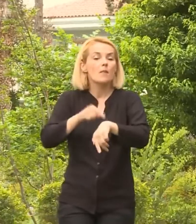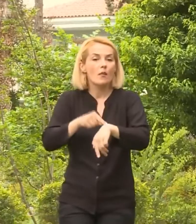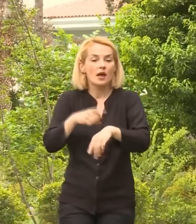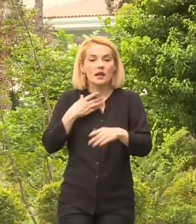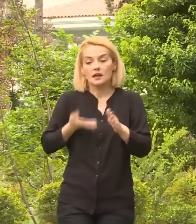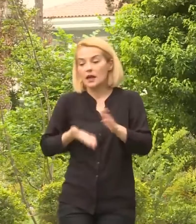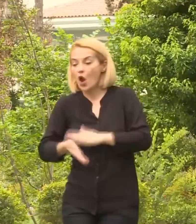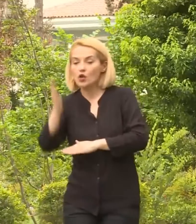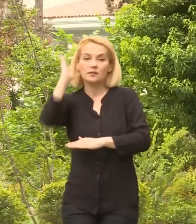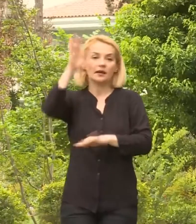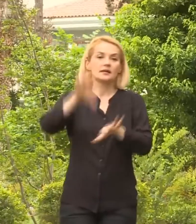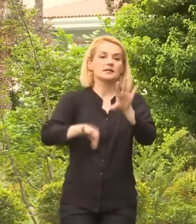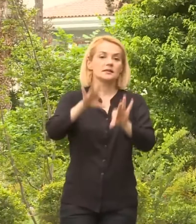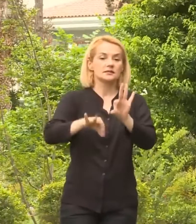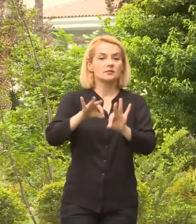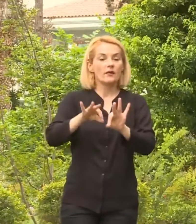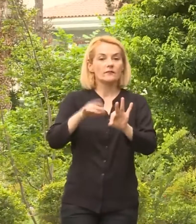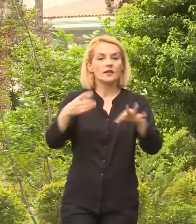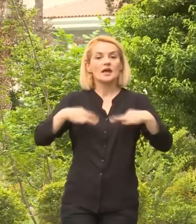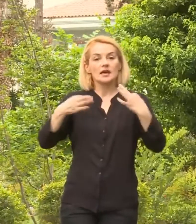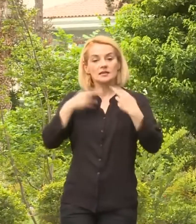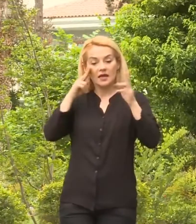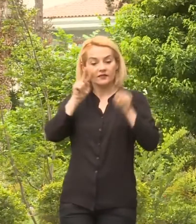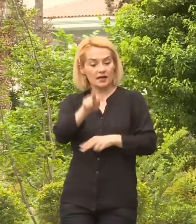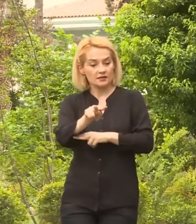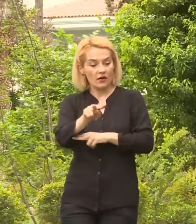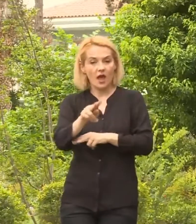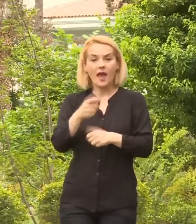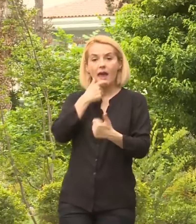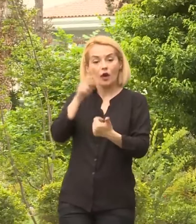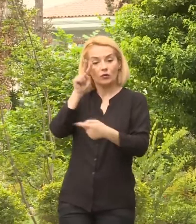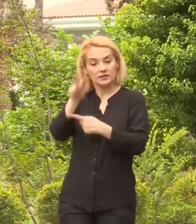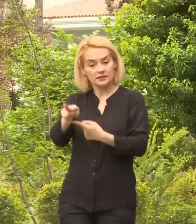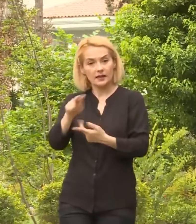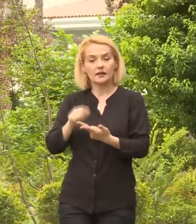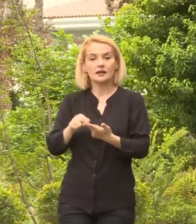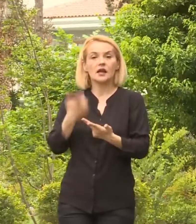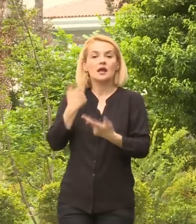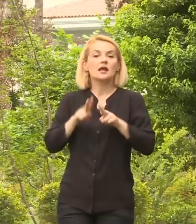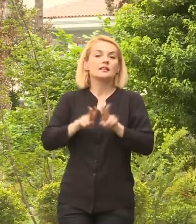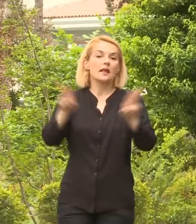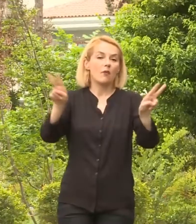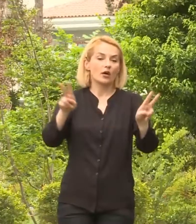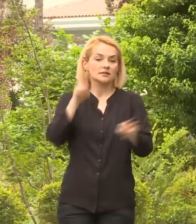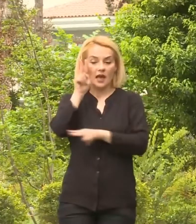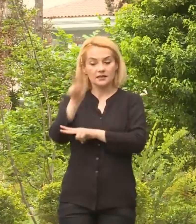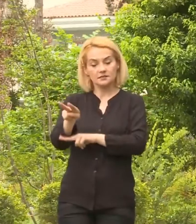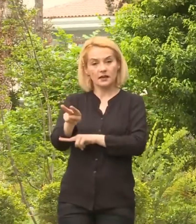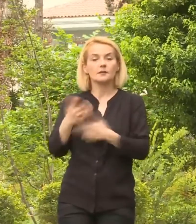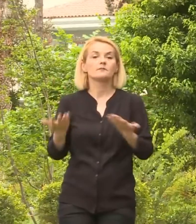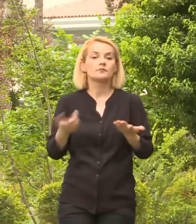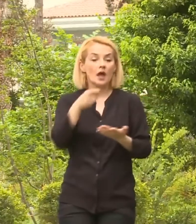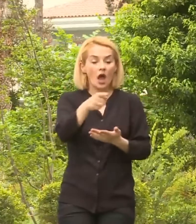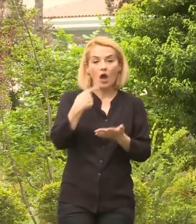да се излезе на избори. И тоа од здравствен аспект, од економски аспект и од демократски аспект. Тоа